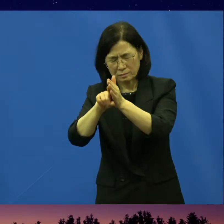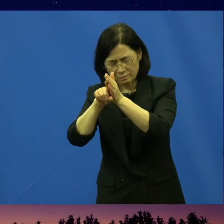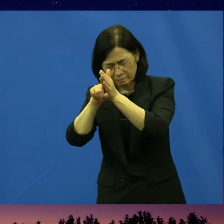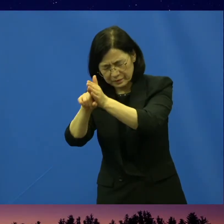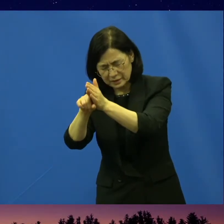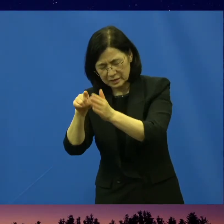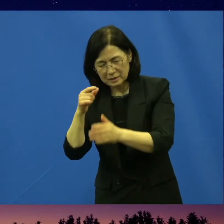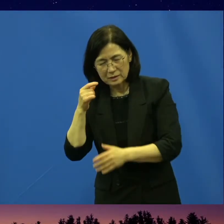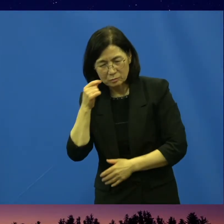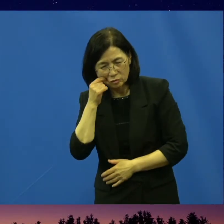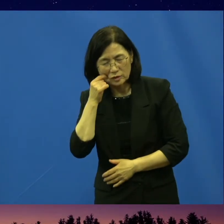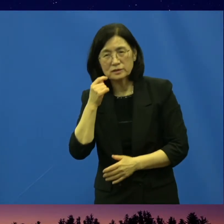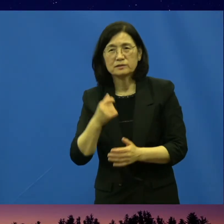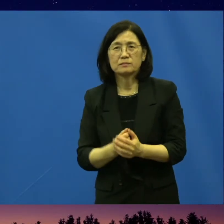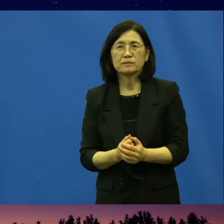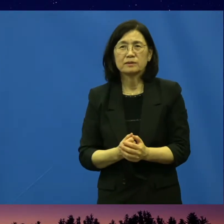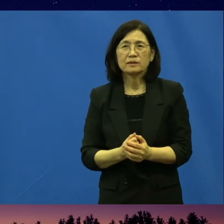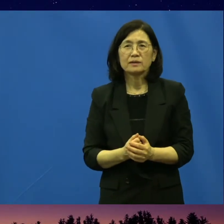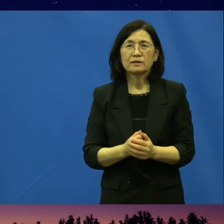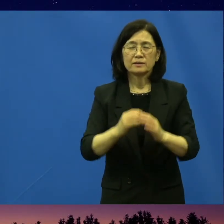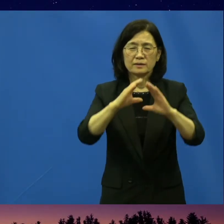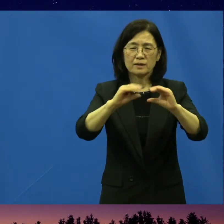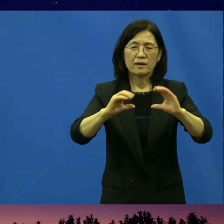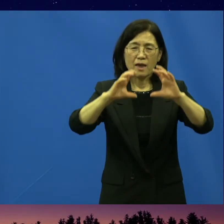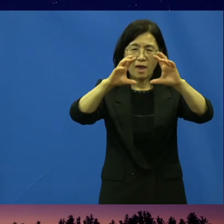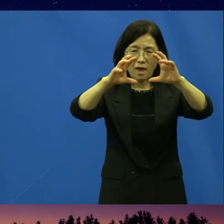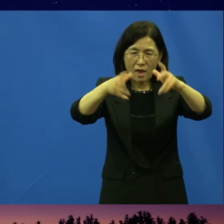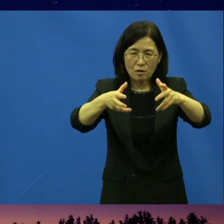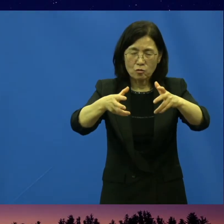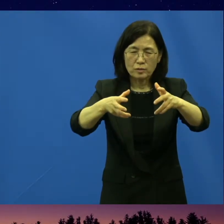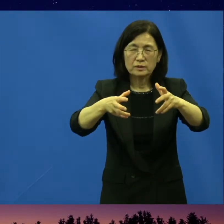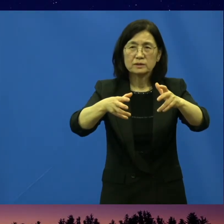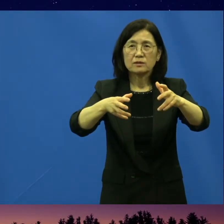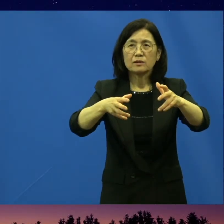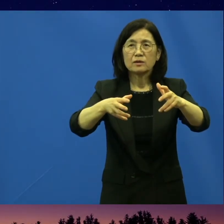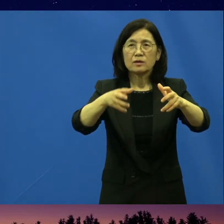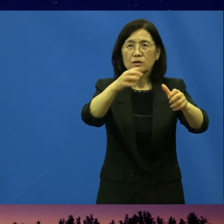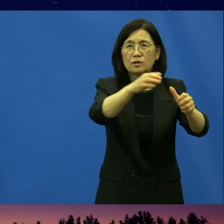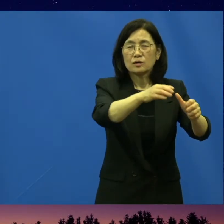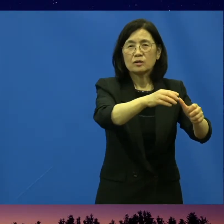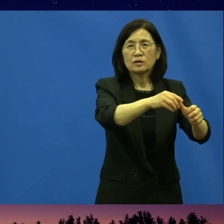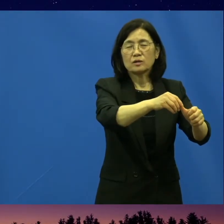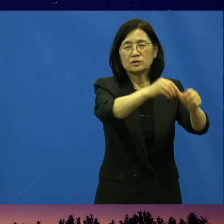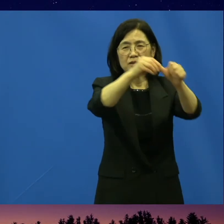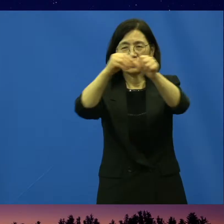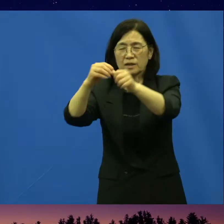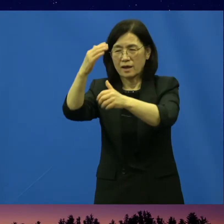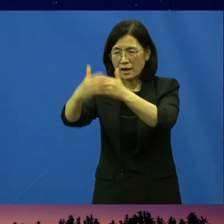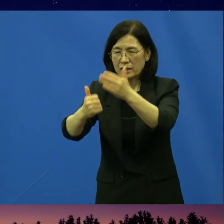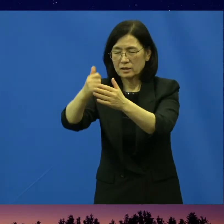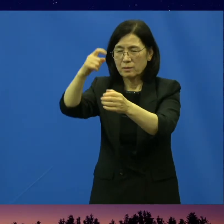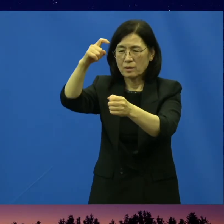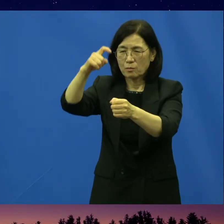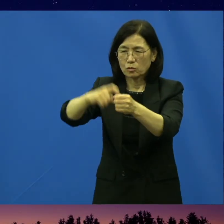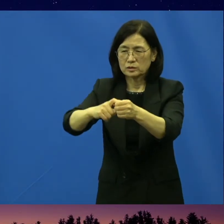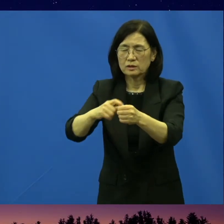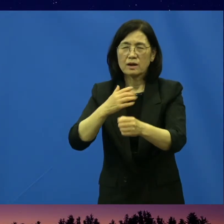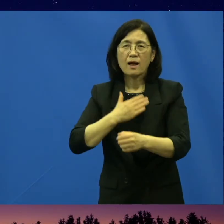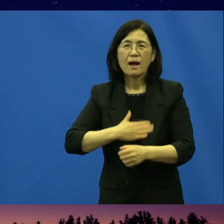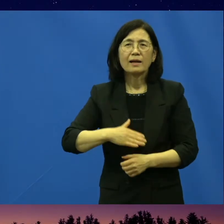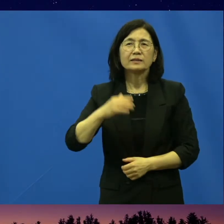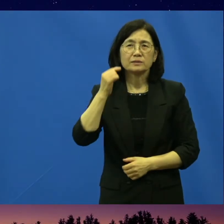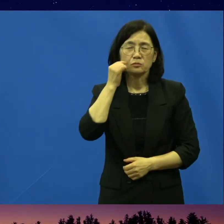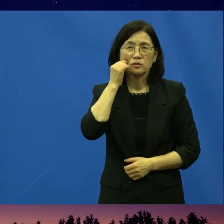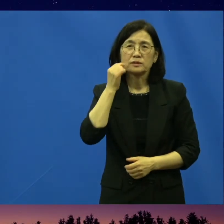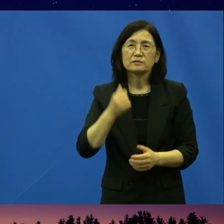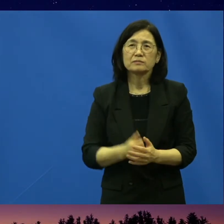어디에서 실패했어요, 여러분? 애굽을 불러내신 하나님의 목적을 알지 못했다는 거예요. 하나님이 함께 하심의 약속의 이유가 뭘까요,